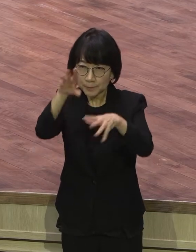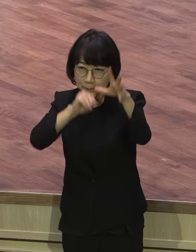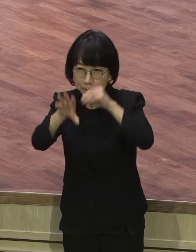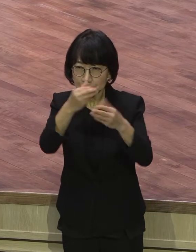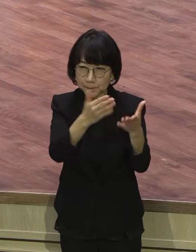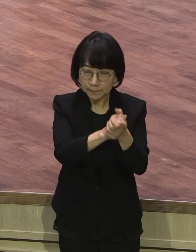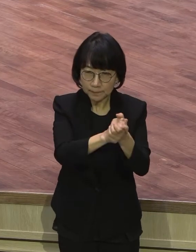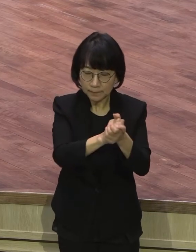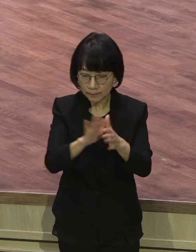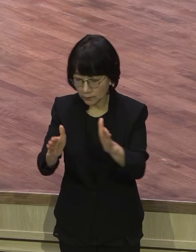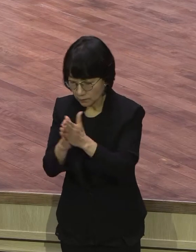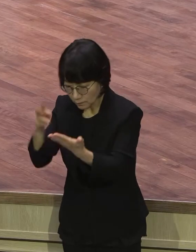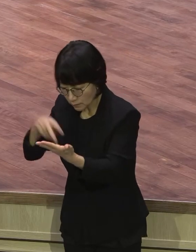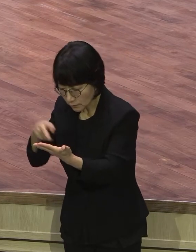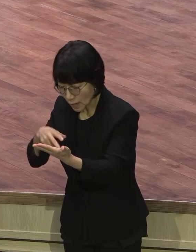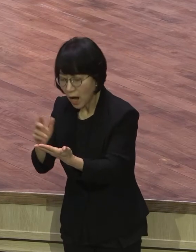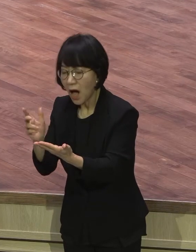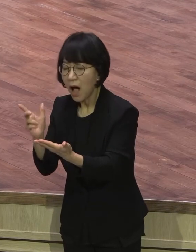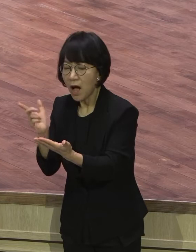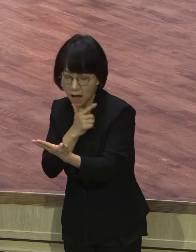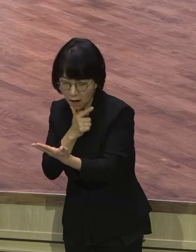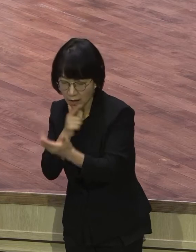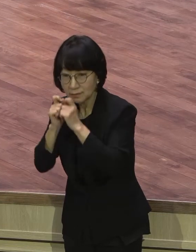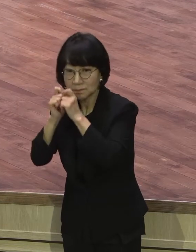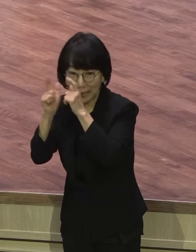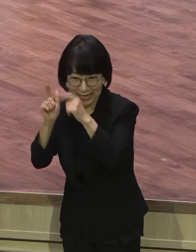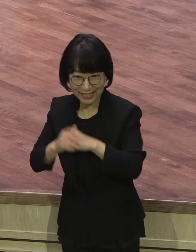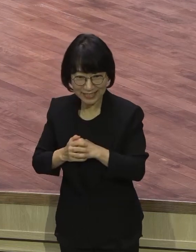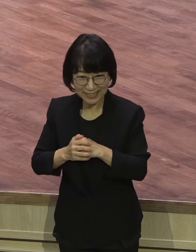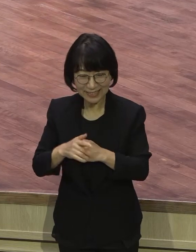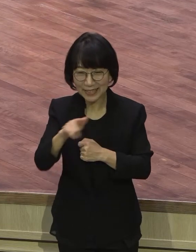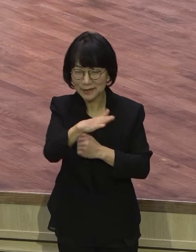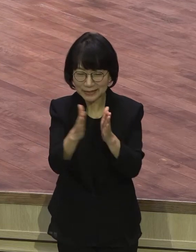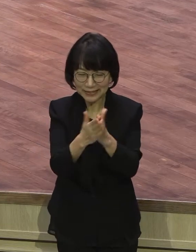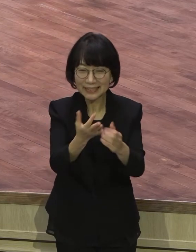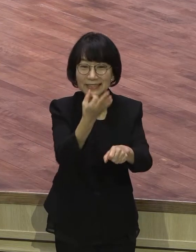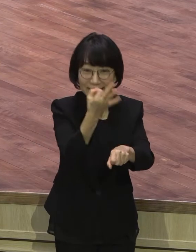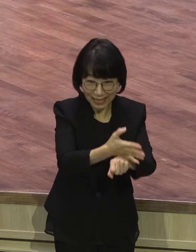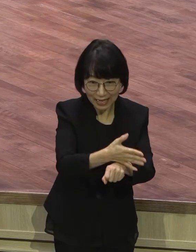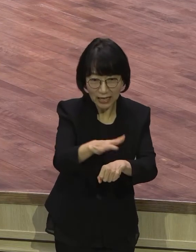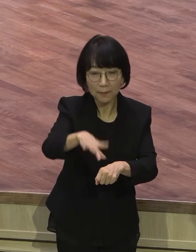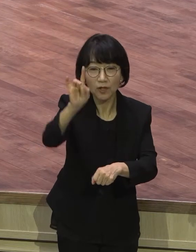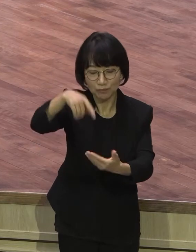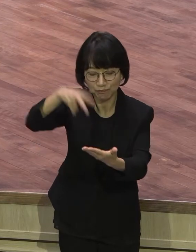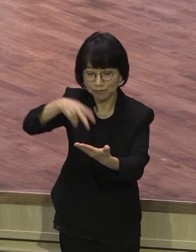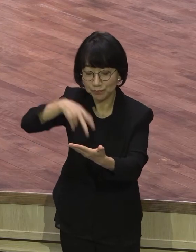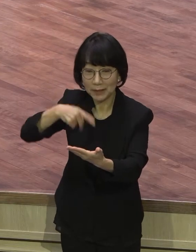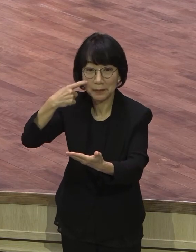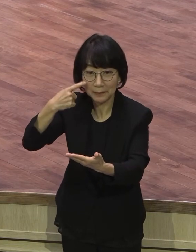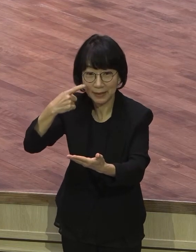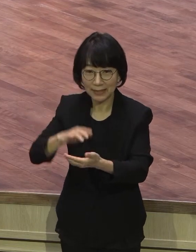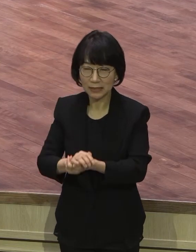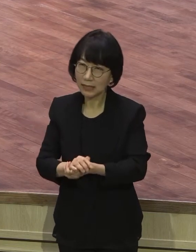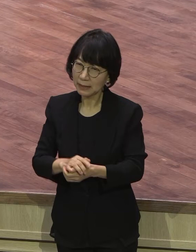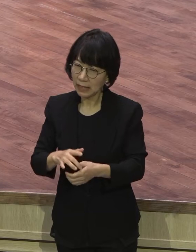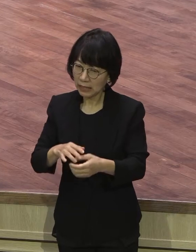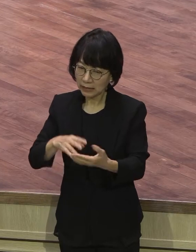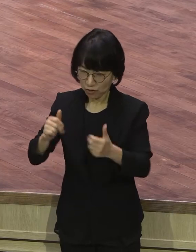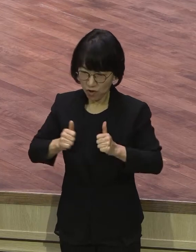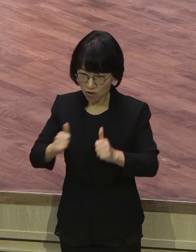있습니다. 여러분이 이제 책을 다 구입하셔가지고 먼저 읽어보세요. 제가 볼 때는 빨리 읽으면 한